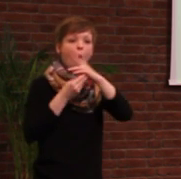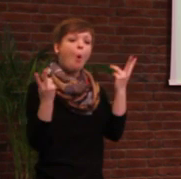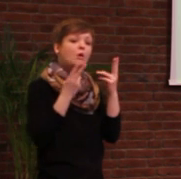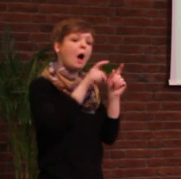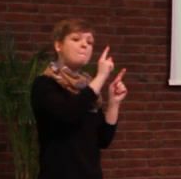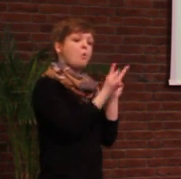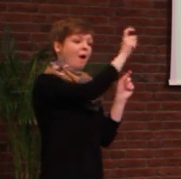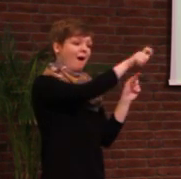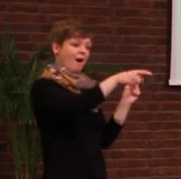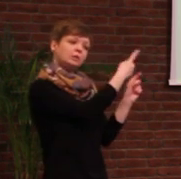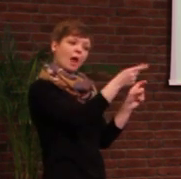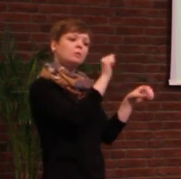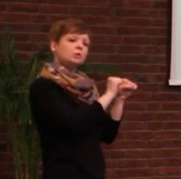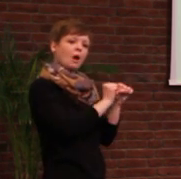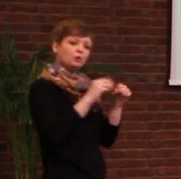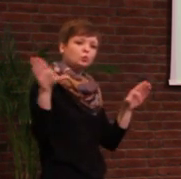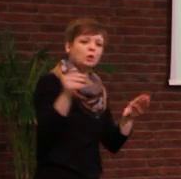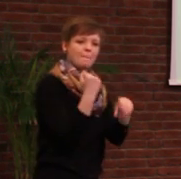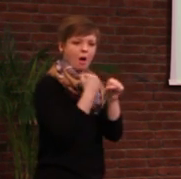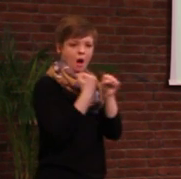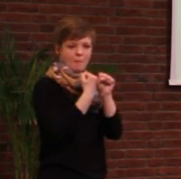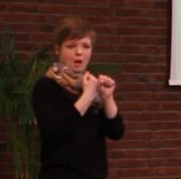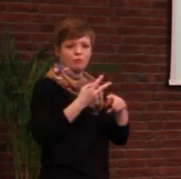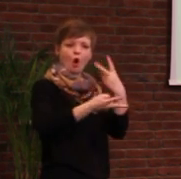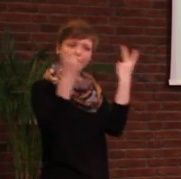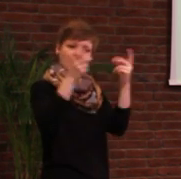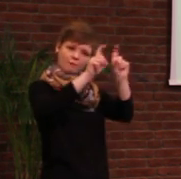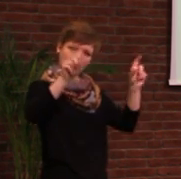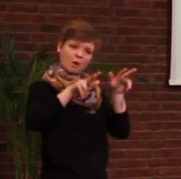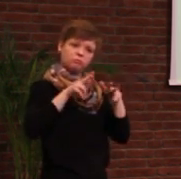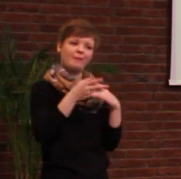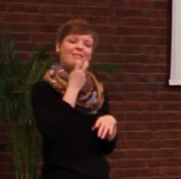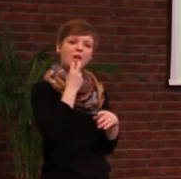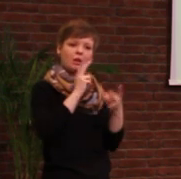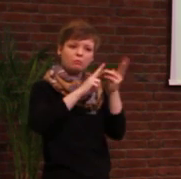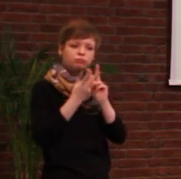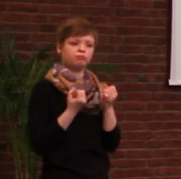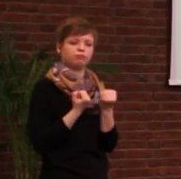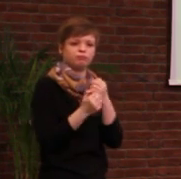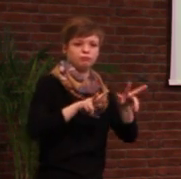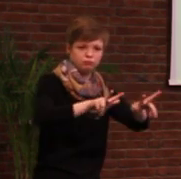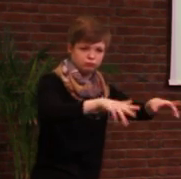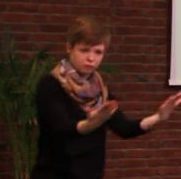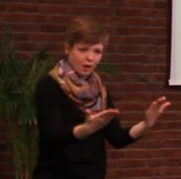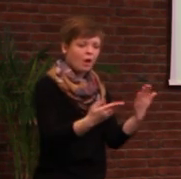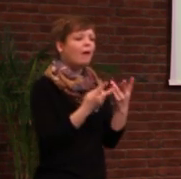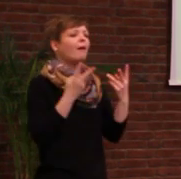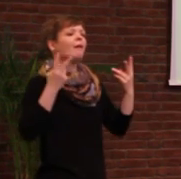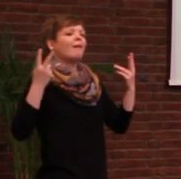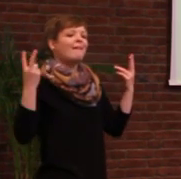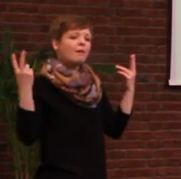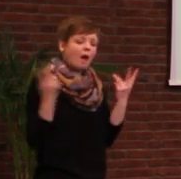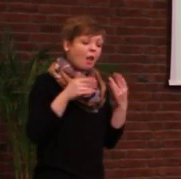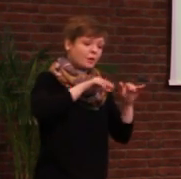eine Kombination dieser Modelle. Entscheidend ist für uns, welches dieser Instrumente uns am Ende dem gemeinsamen Ziel näher